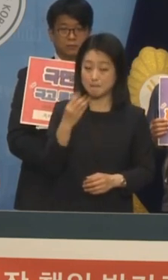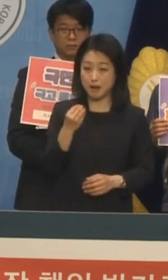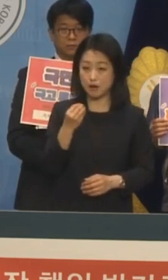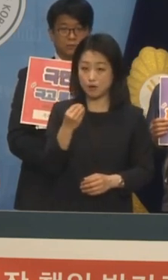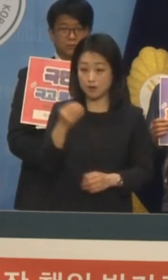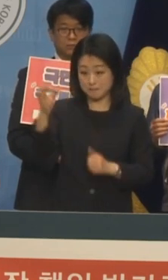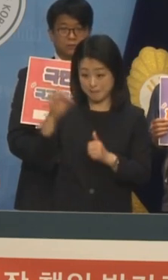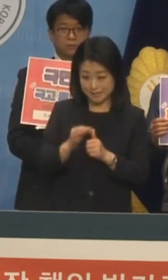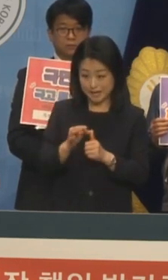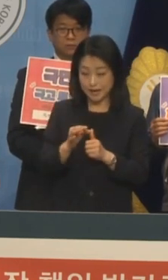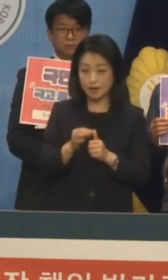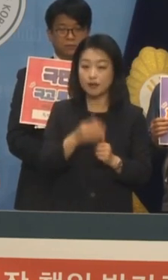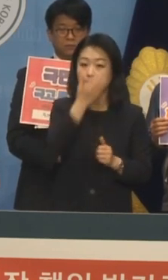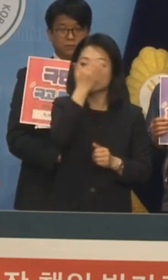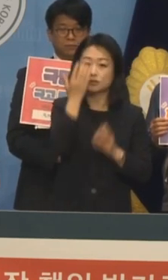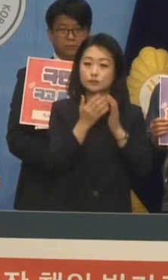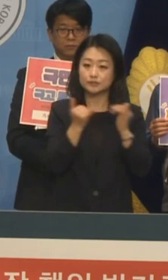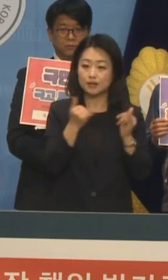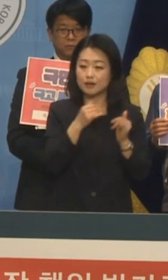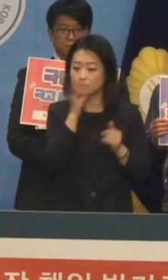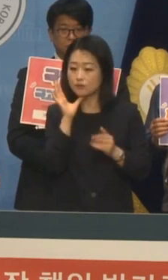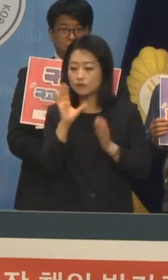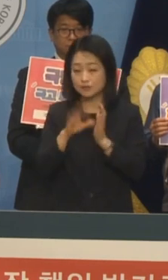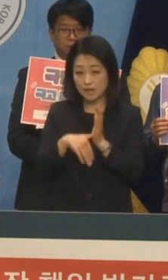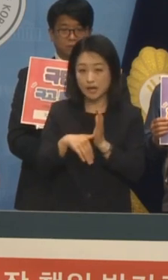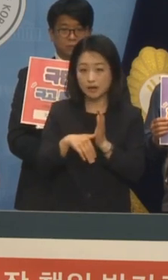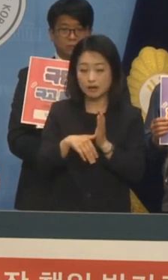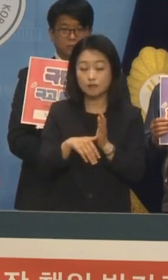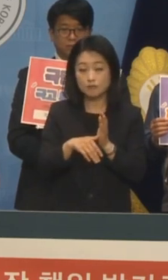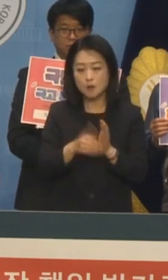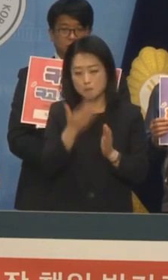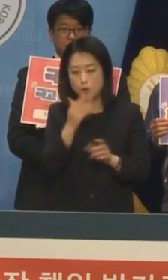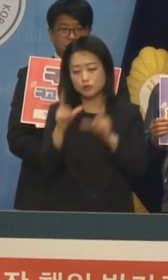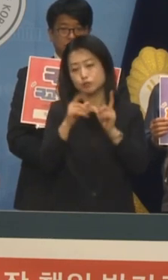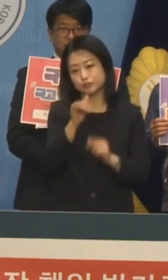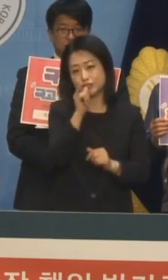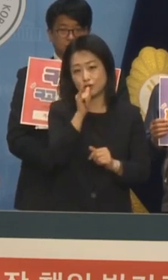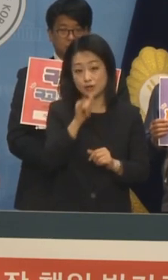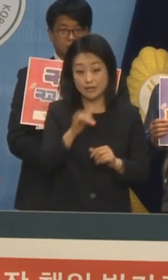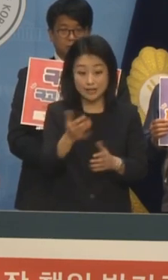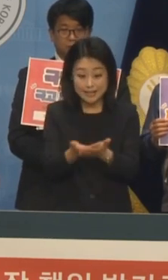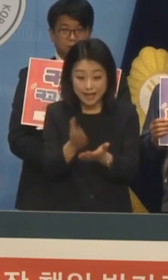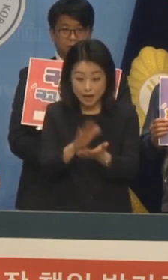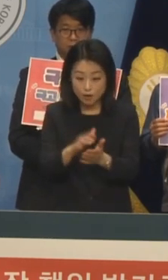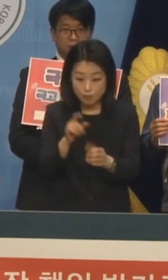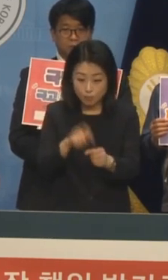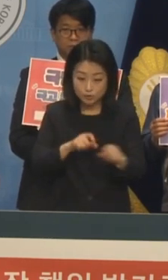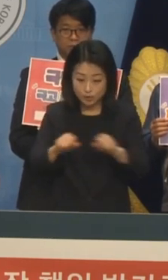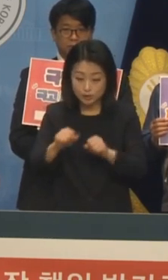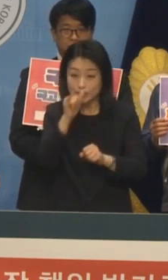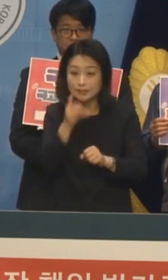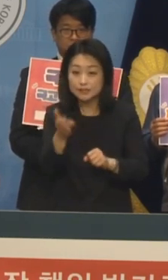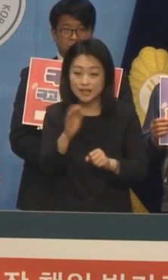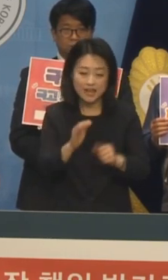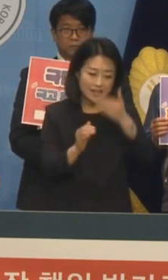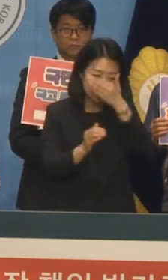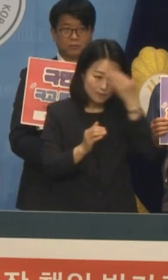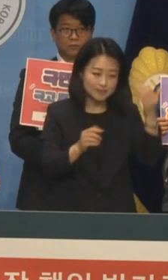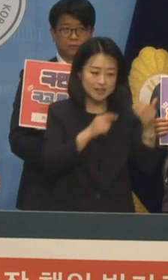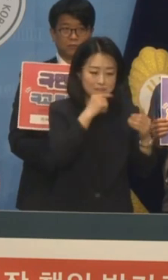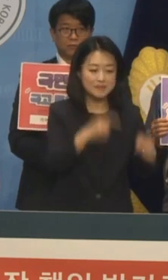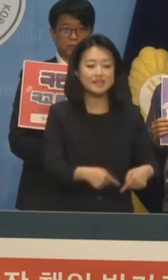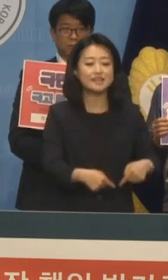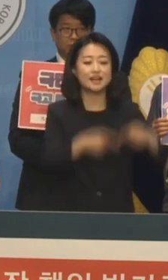청년들도 노후의 빈곤에서 벗어날 것 아닙니까? 그 계획 논의를 하고 있는데 오히려 청년의 빚을 가중시킨다는 이야기를 하고